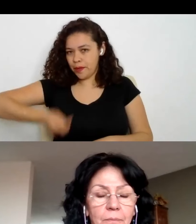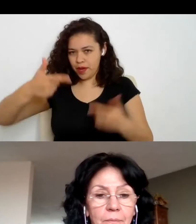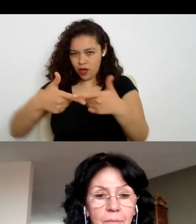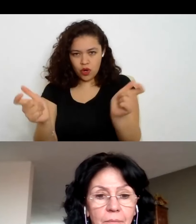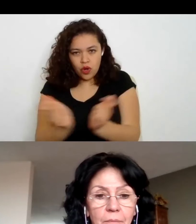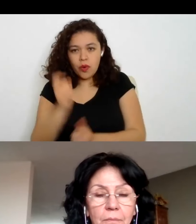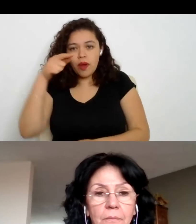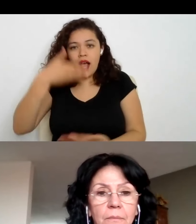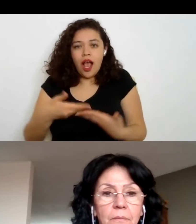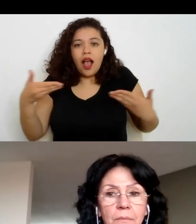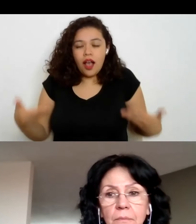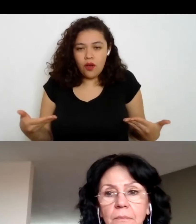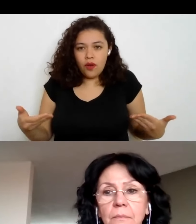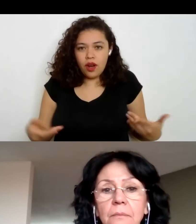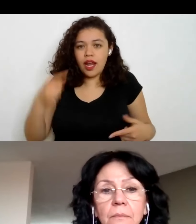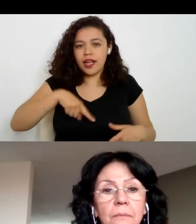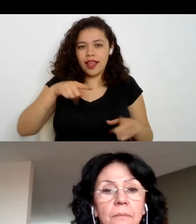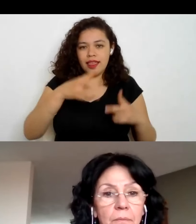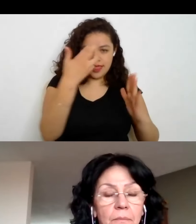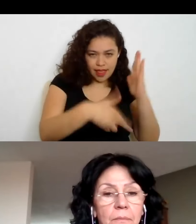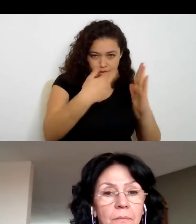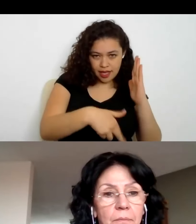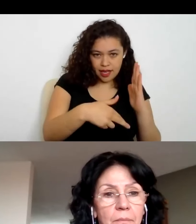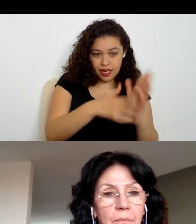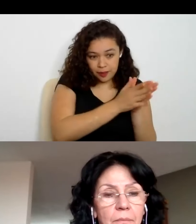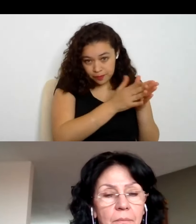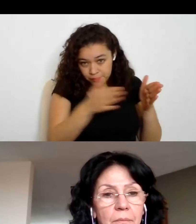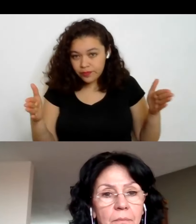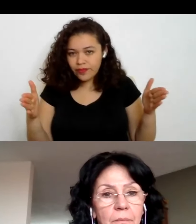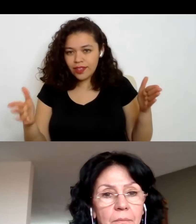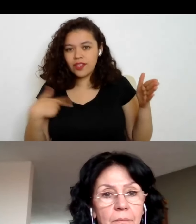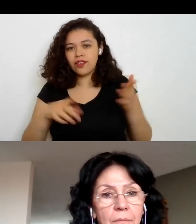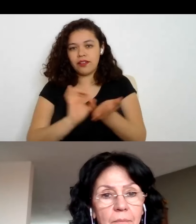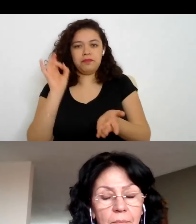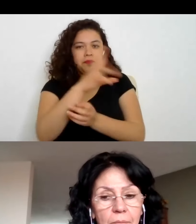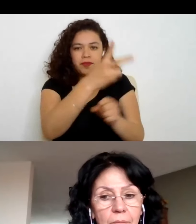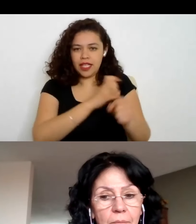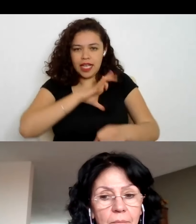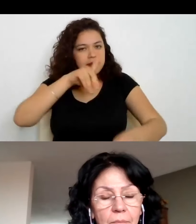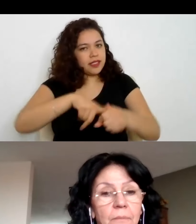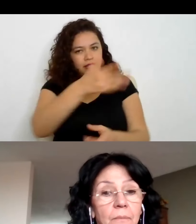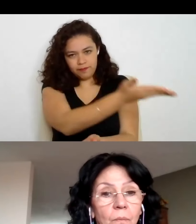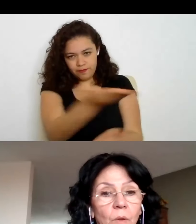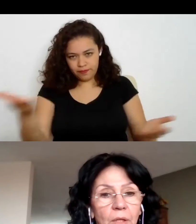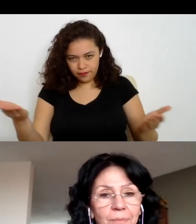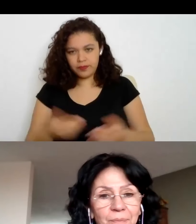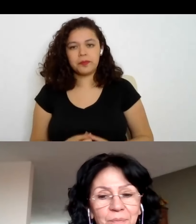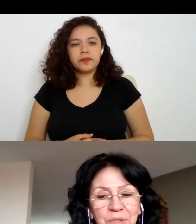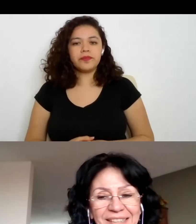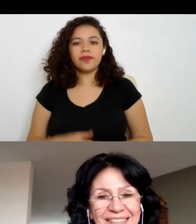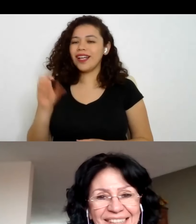a este ciclo de talleres seriados, se les haría llegar una invitación particular a ustedes.